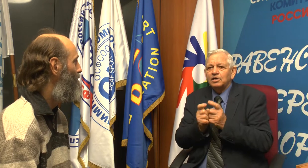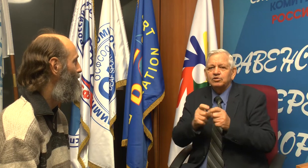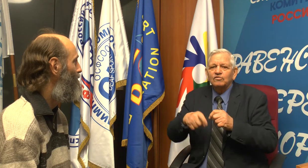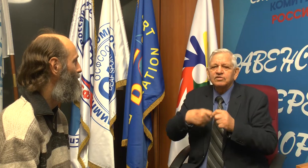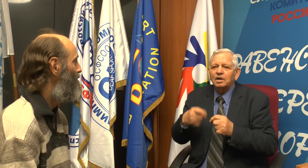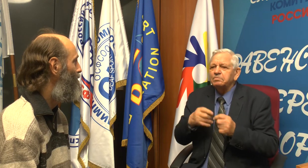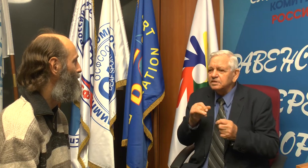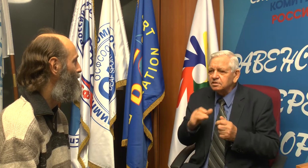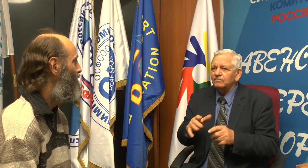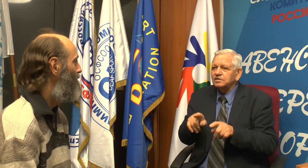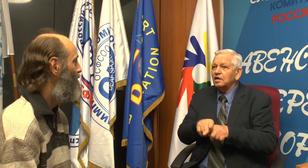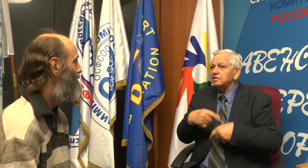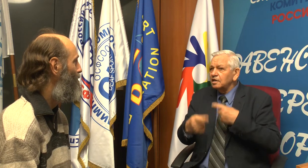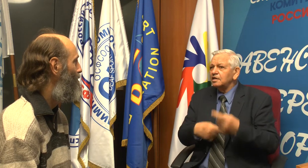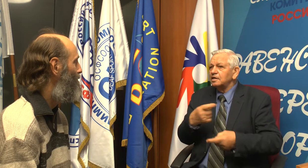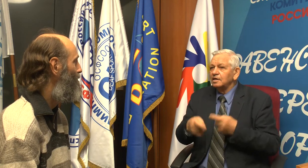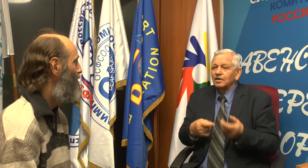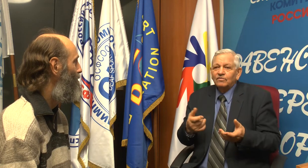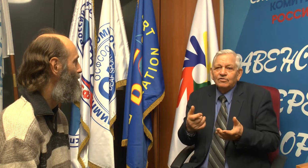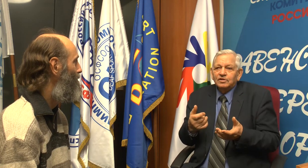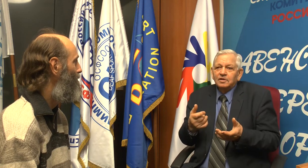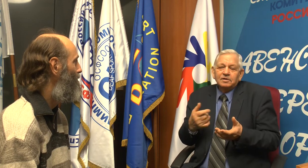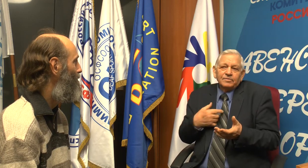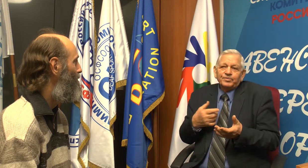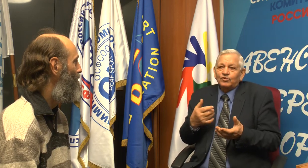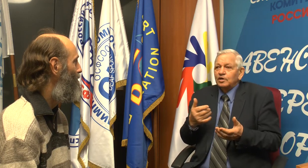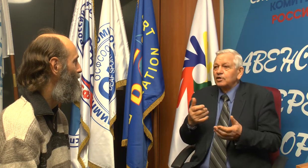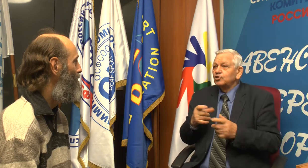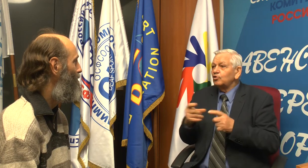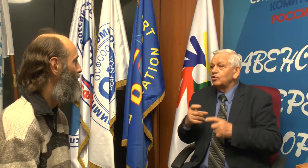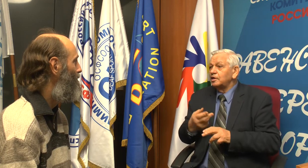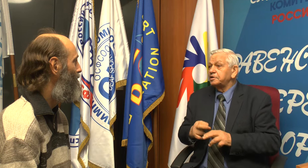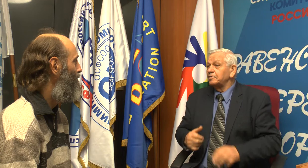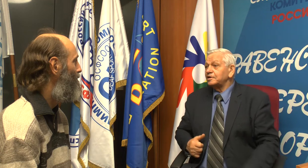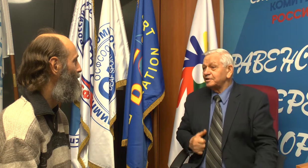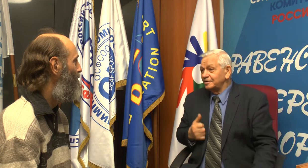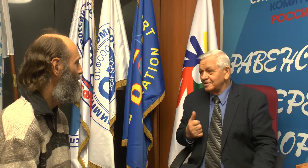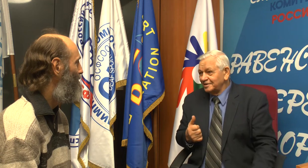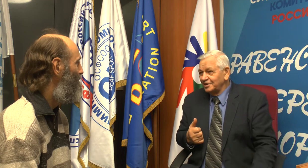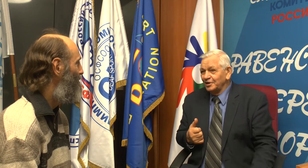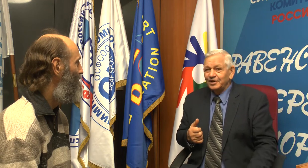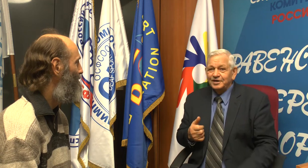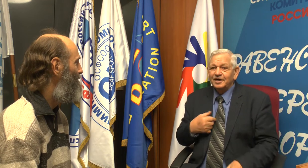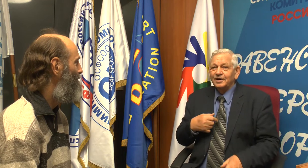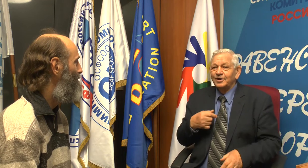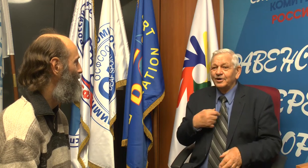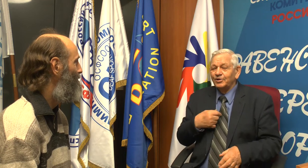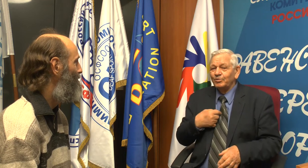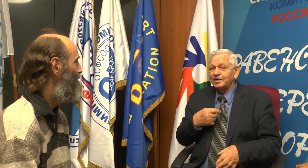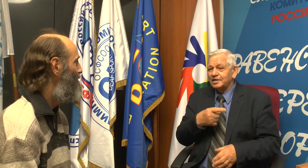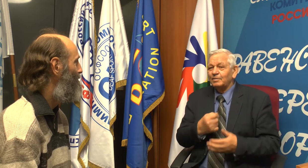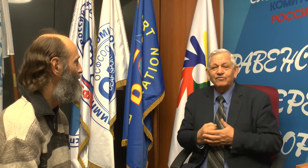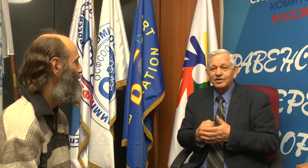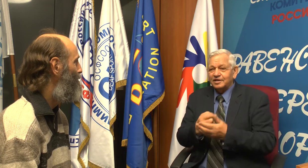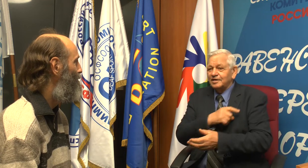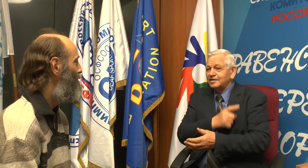борцов, самбистов и так далее. Вот. И школа этим гордилась. И я, у меня там авторитет